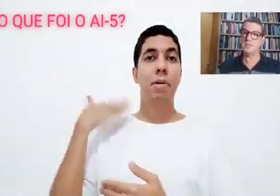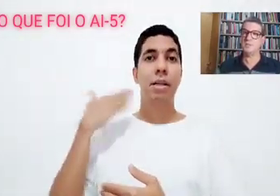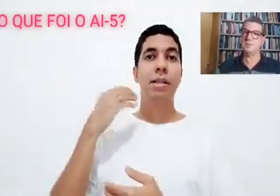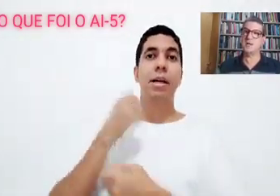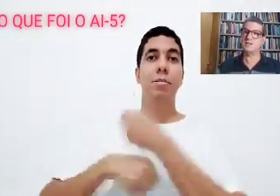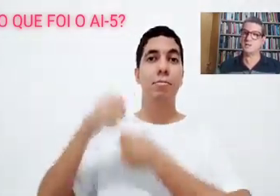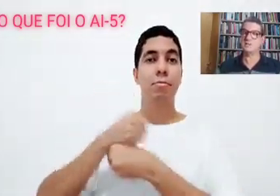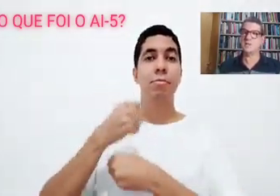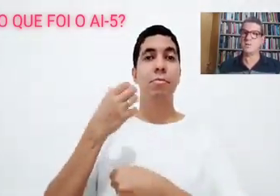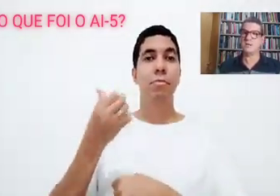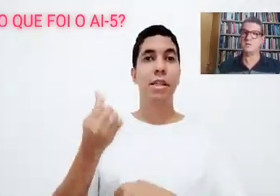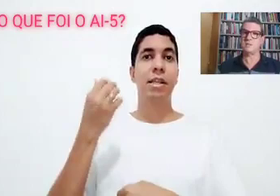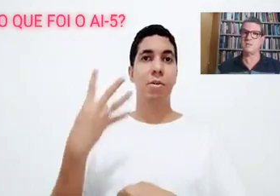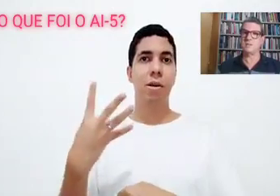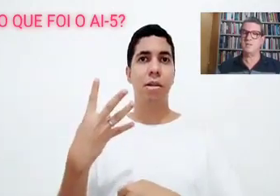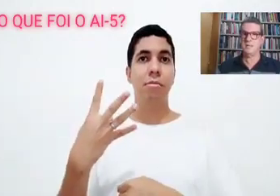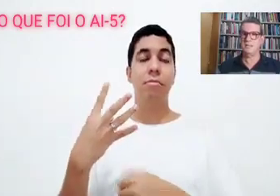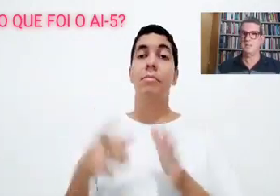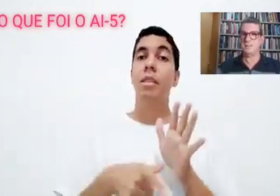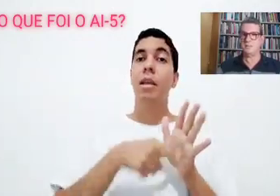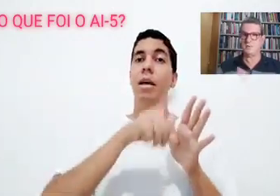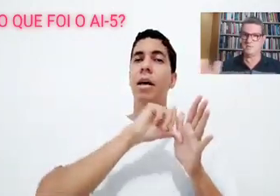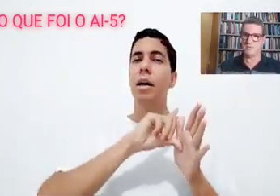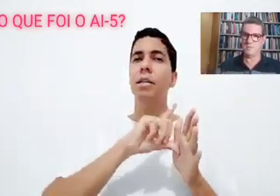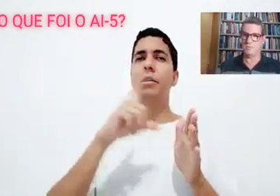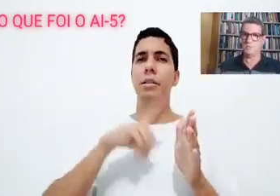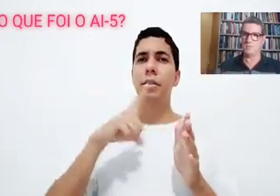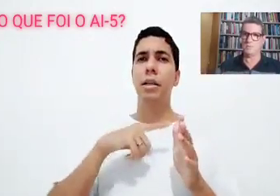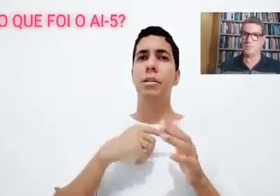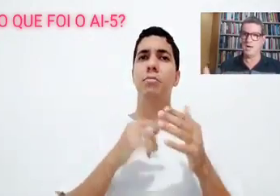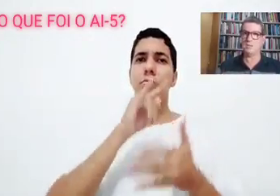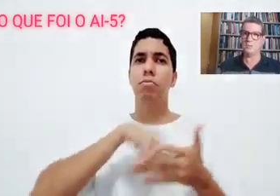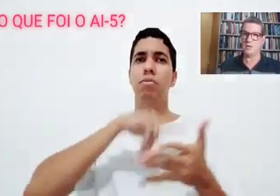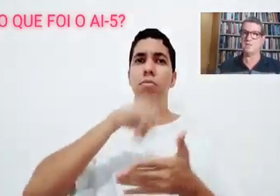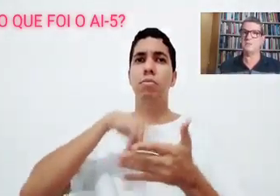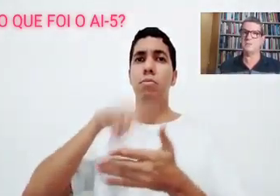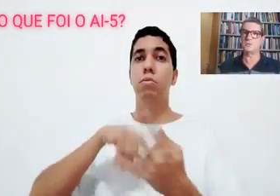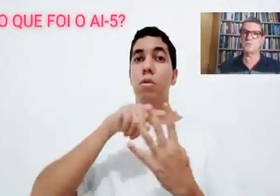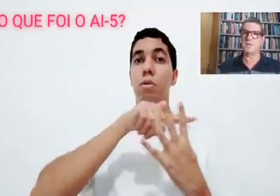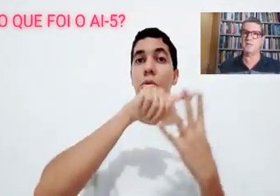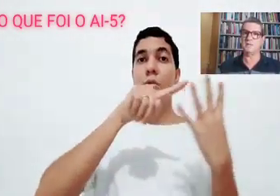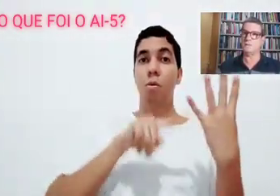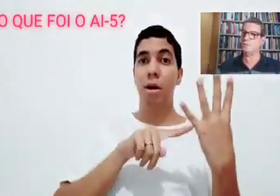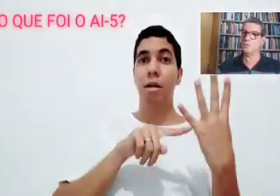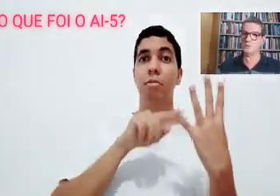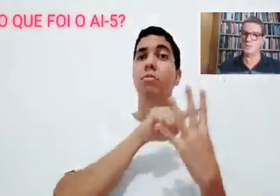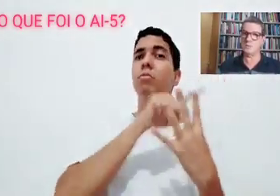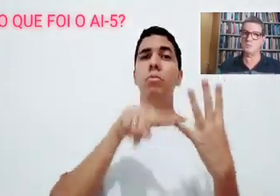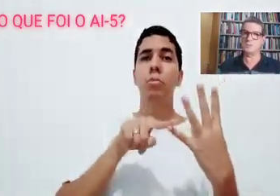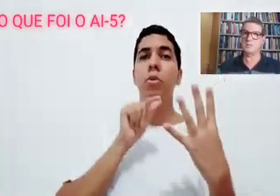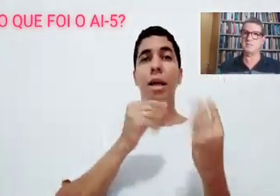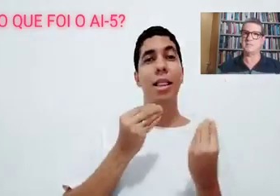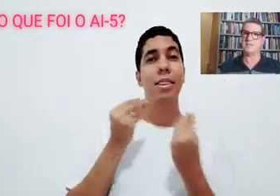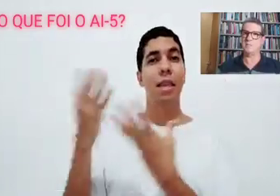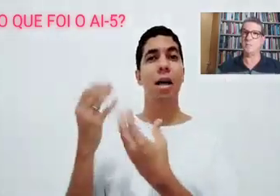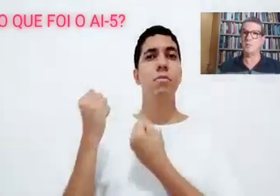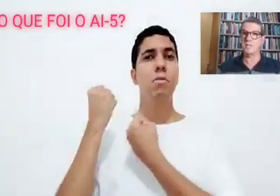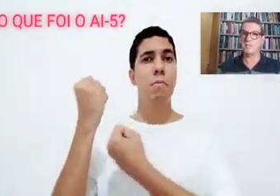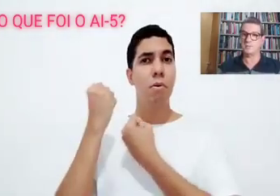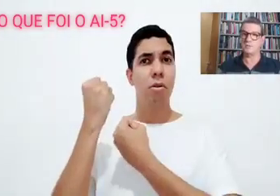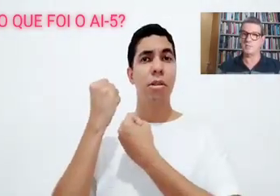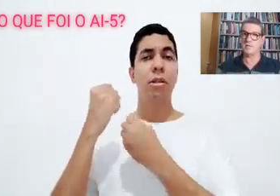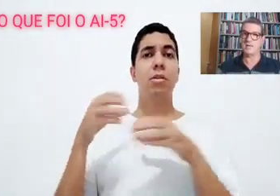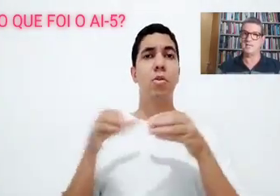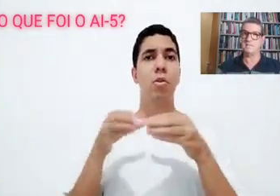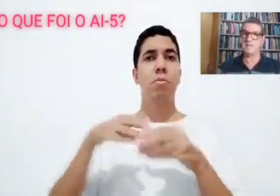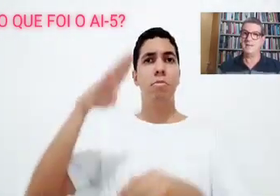instituído no dia 31 de março de 64. Antes tinham havido 4 atos institucionais, que eram todos atos institucionais que davam